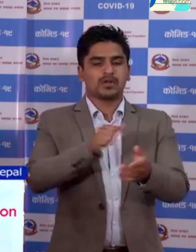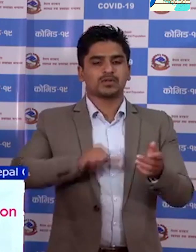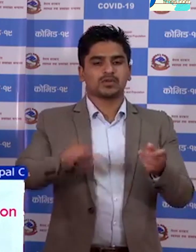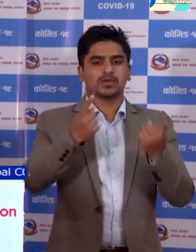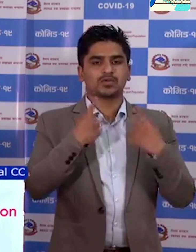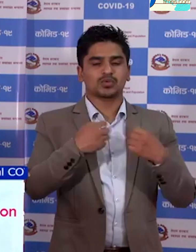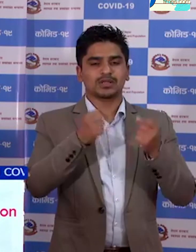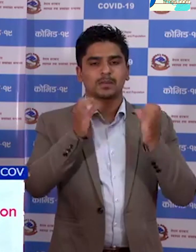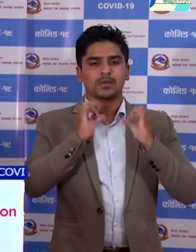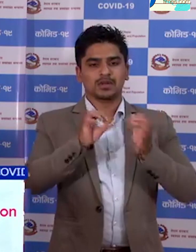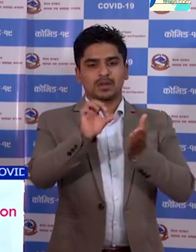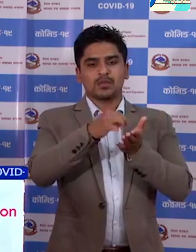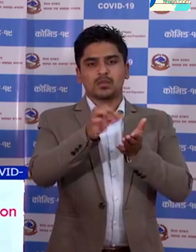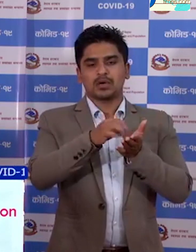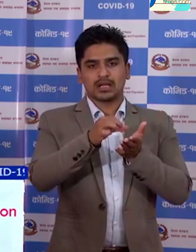जनस्वास्थ्य प्रयोगशाला